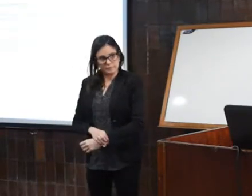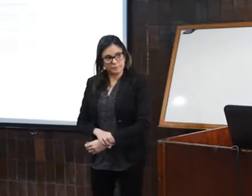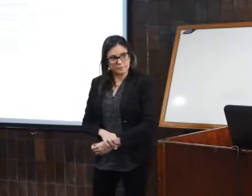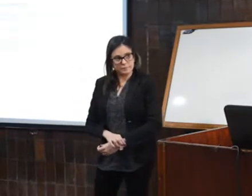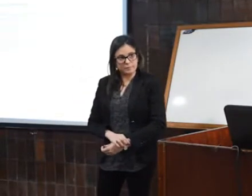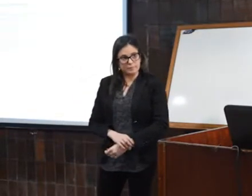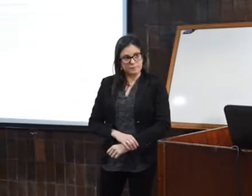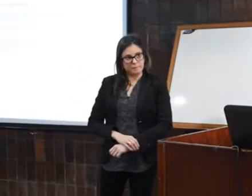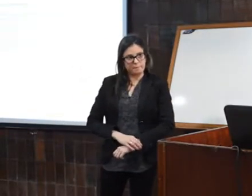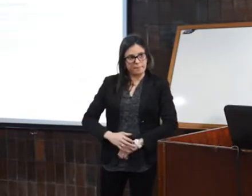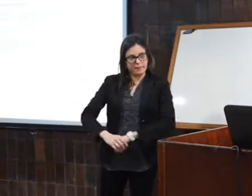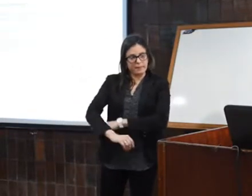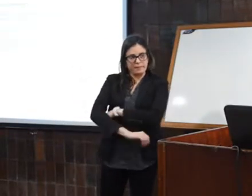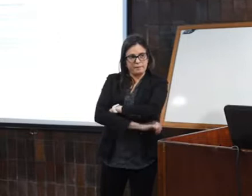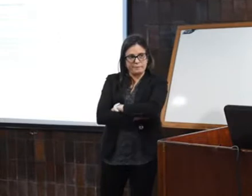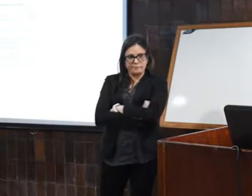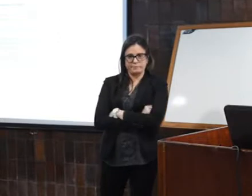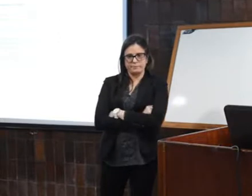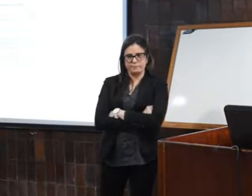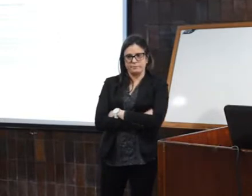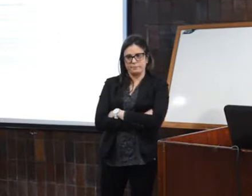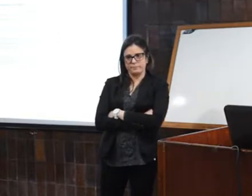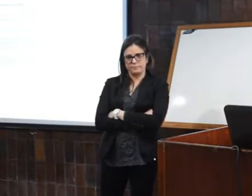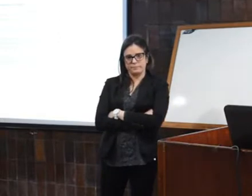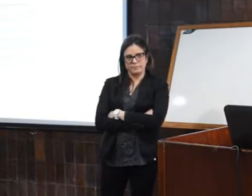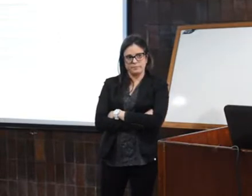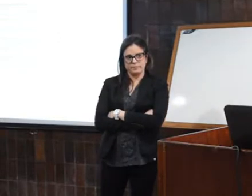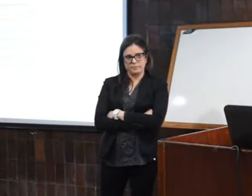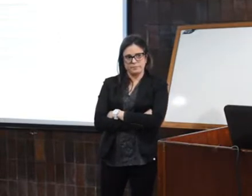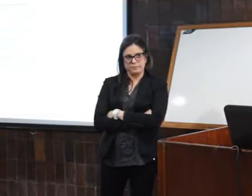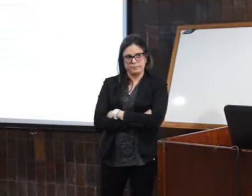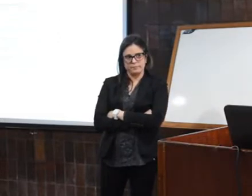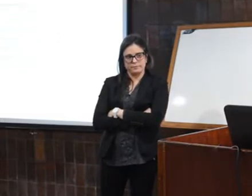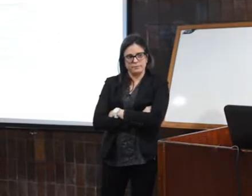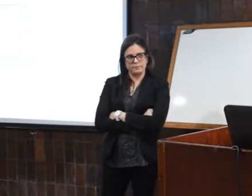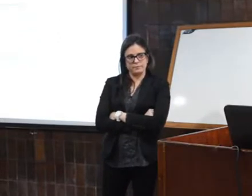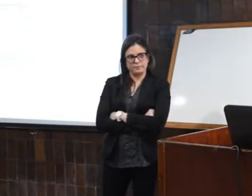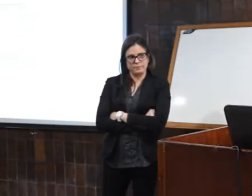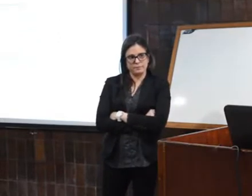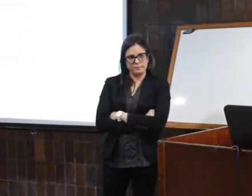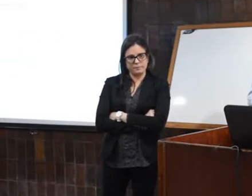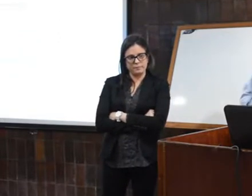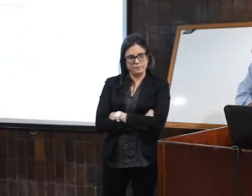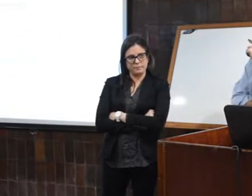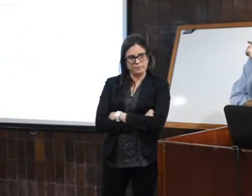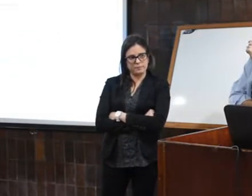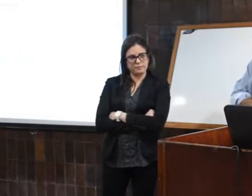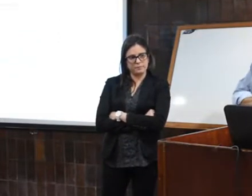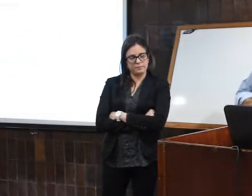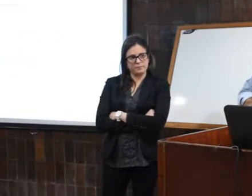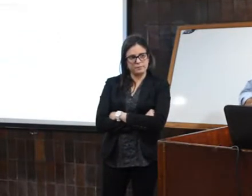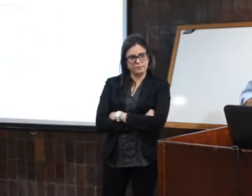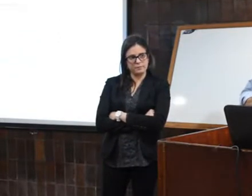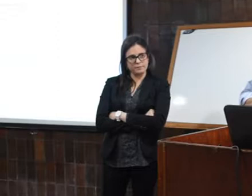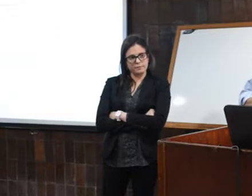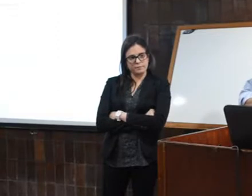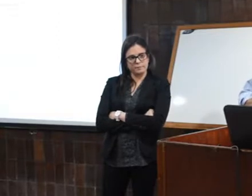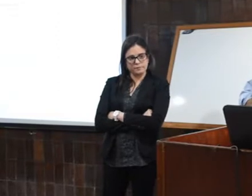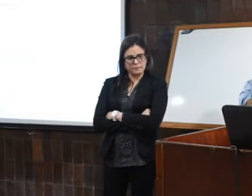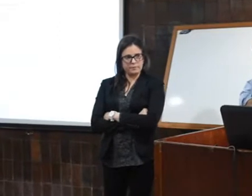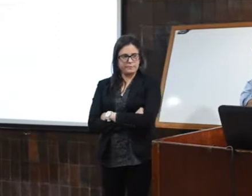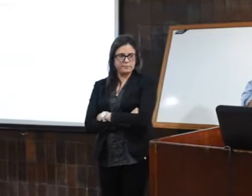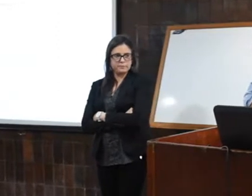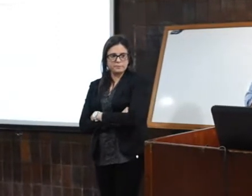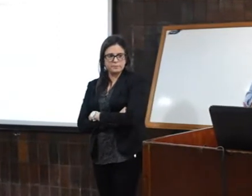información que no le quiera dar la persona que quiere hacer el seguro por ejemplo hoy hablábamos el caso muy banales pero